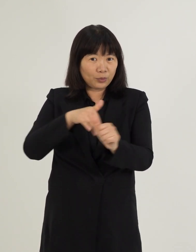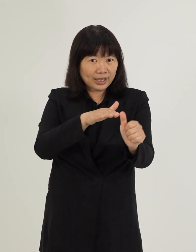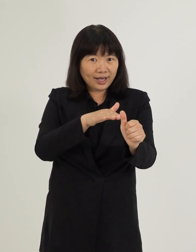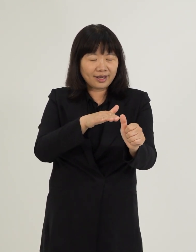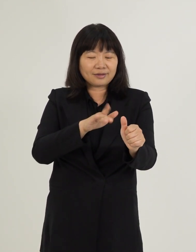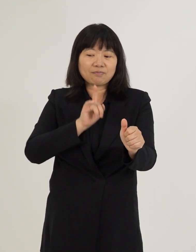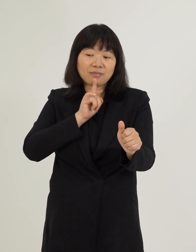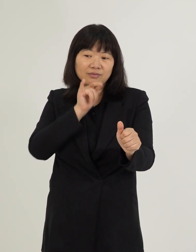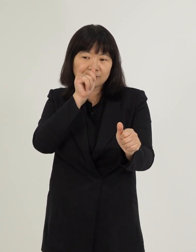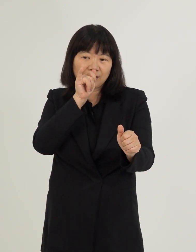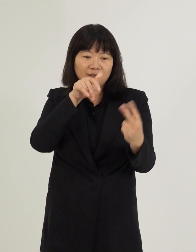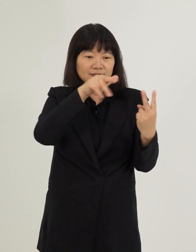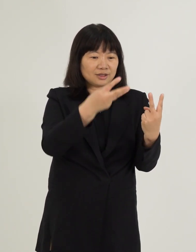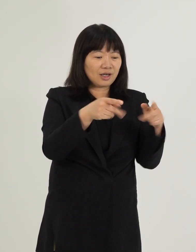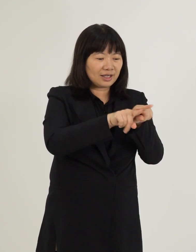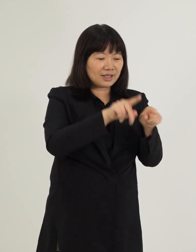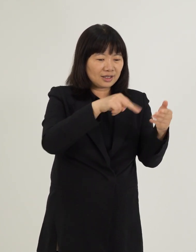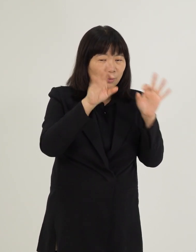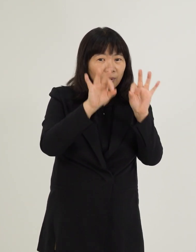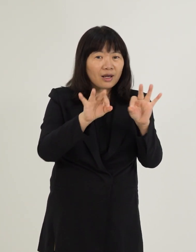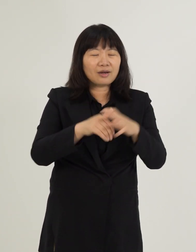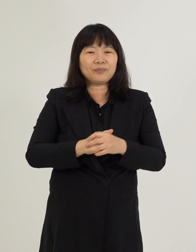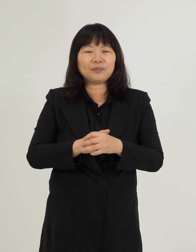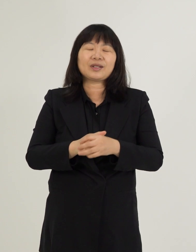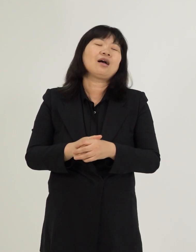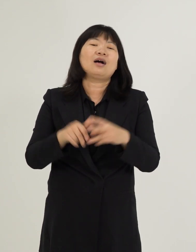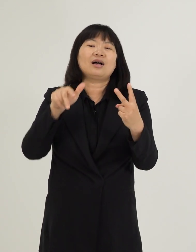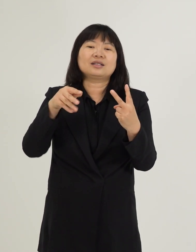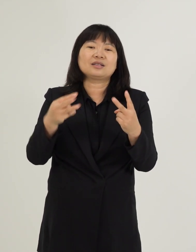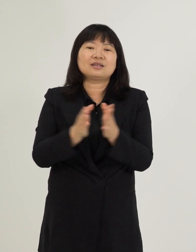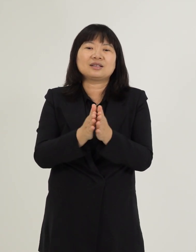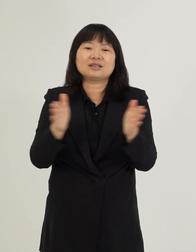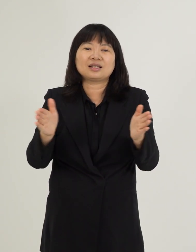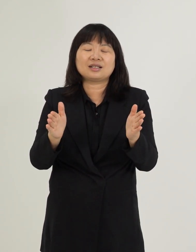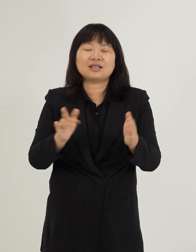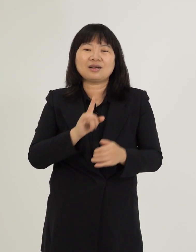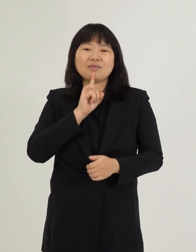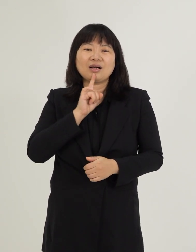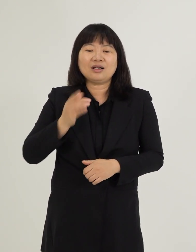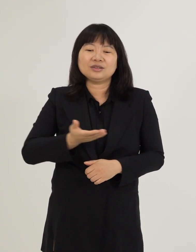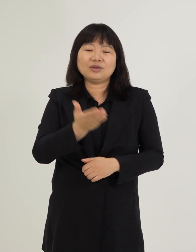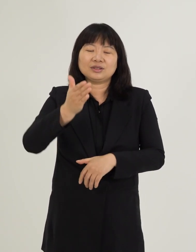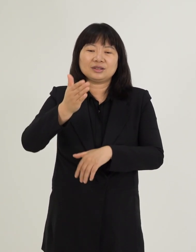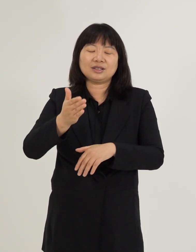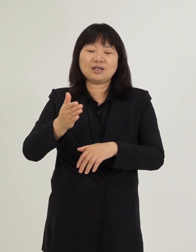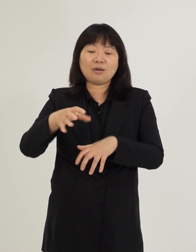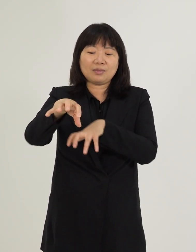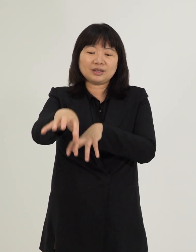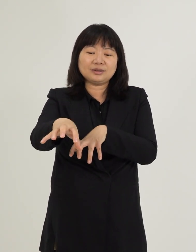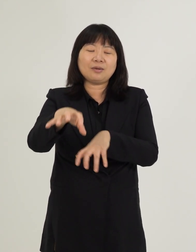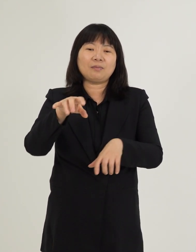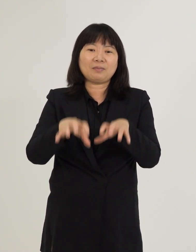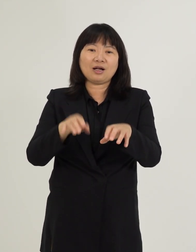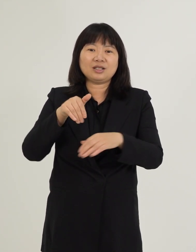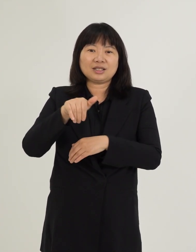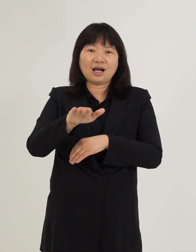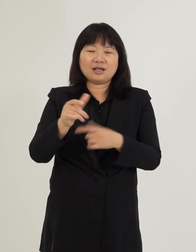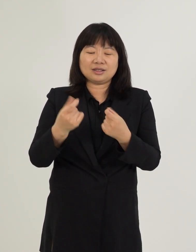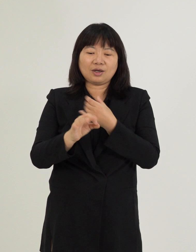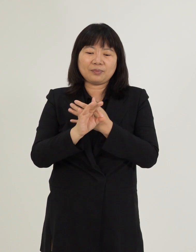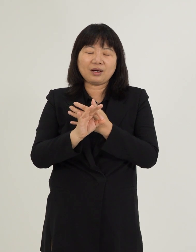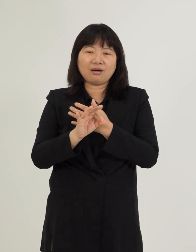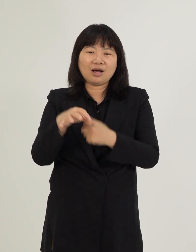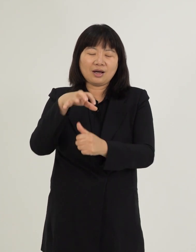분들도 같이 한번 읽어보십시다. 2절 시작. 이르시되 너희는 맞은편 마을로 가라. 그리하면